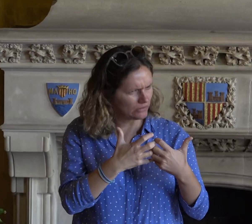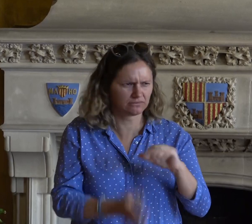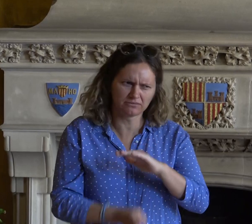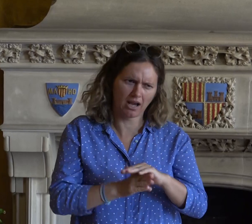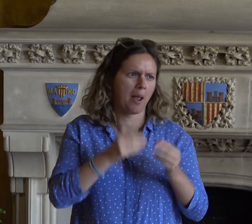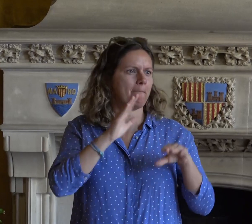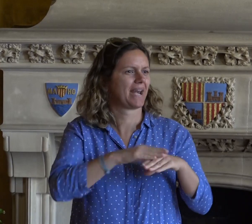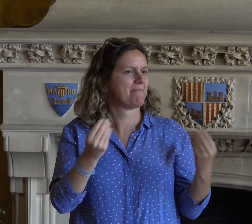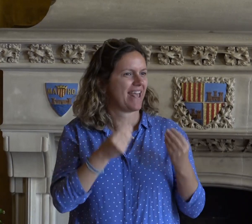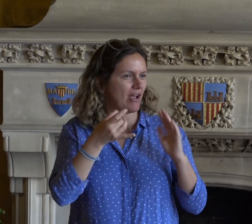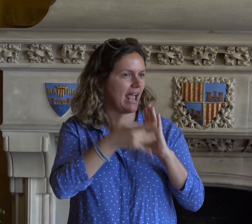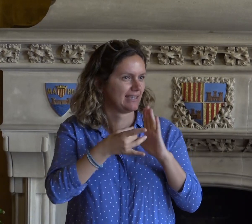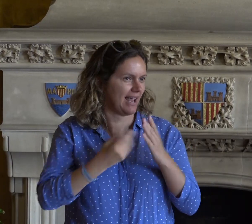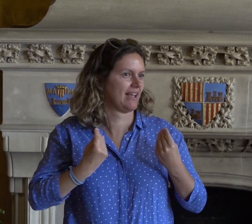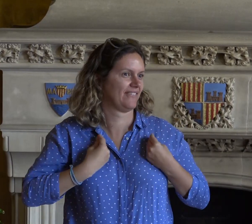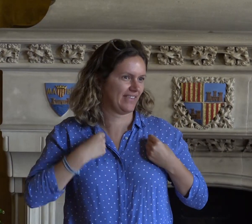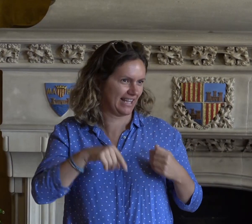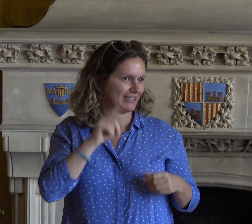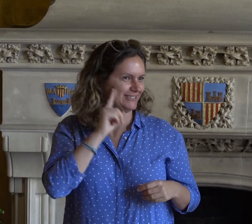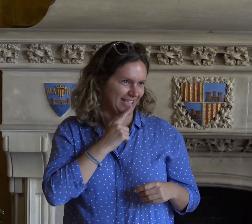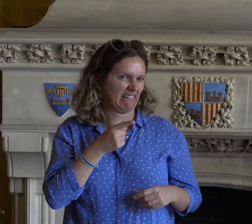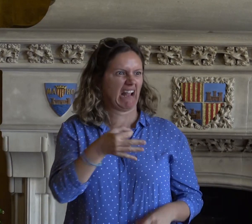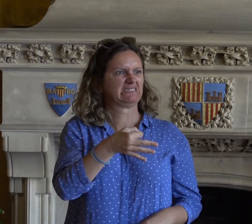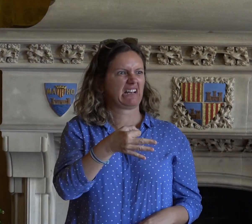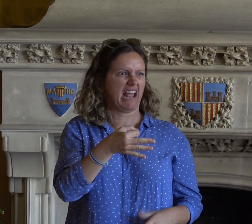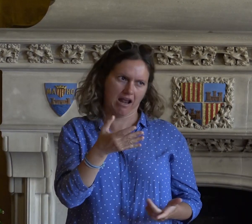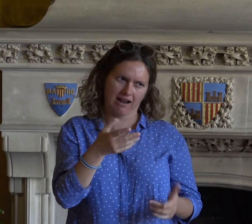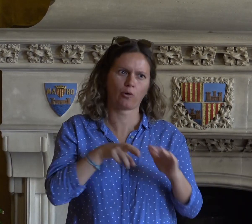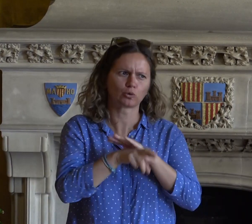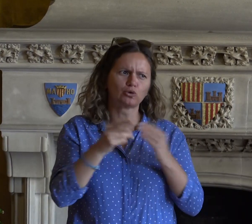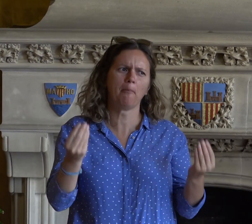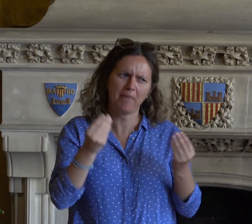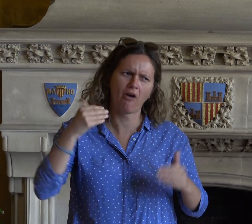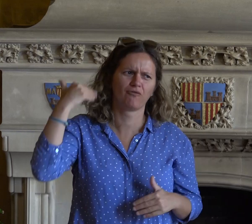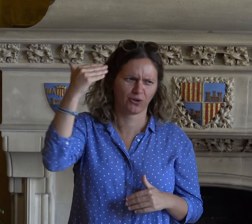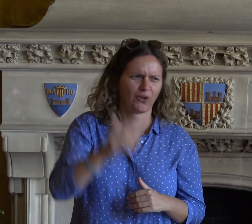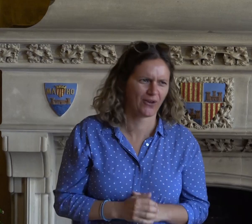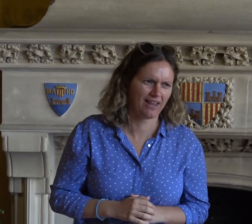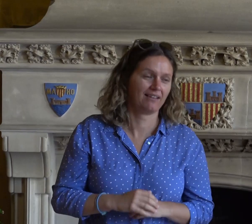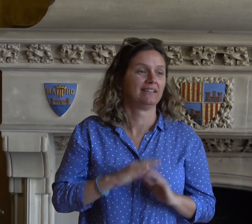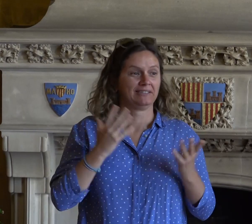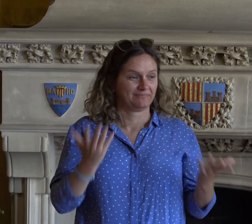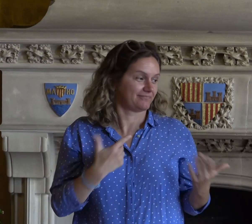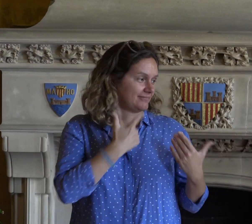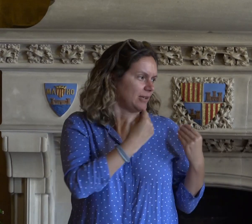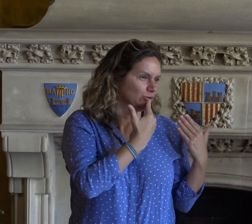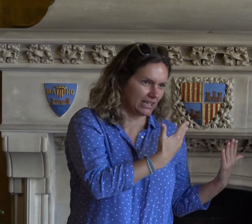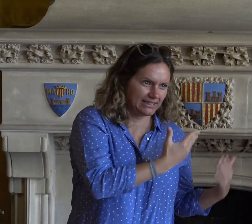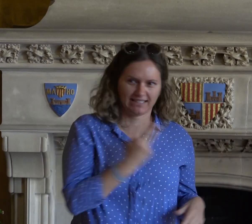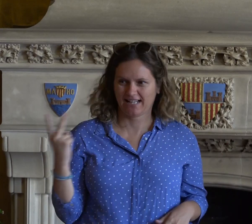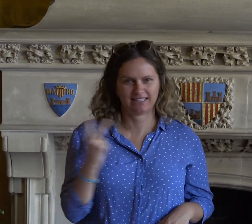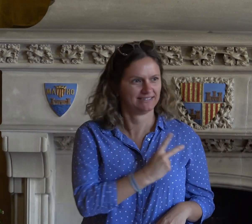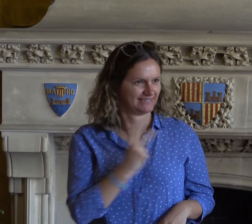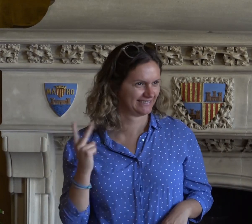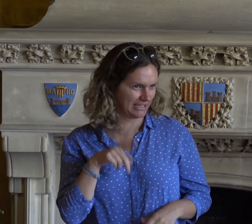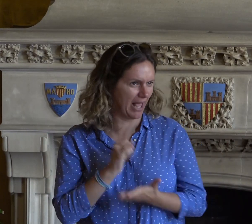que continuarán dando calidad de vida a las personas sordas, que no por ser una isla tenemos que tener menos recursos. Muchísimas gracias a los dos, también